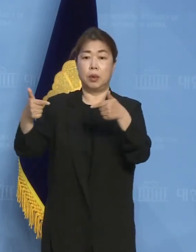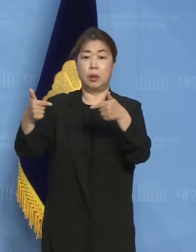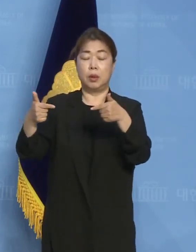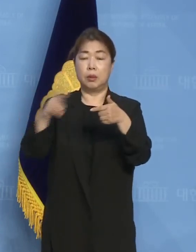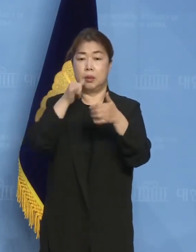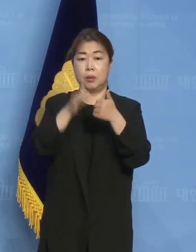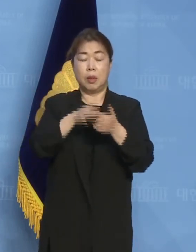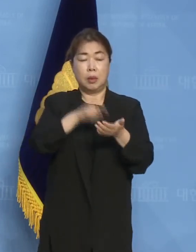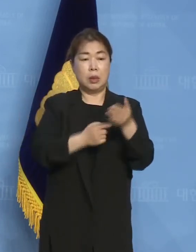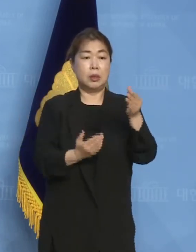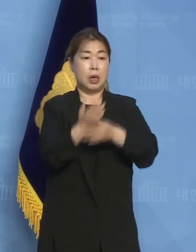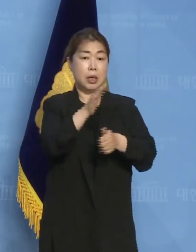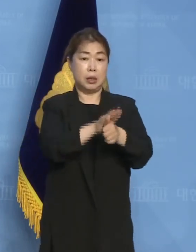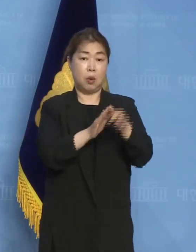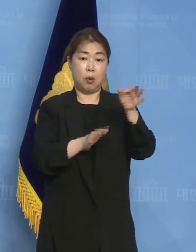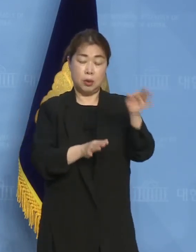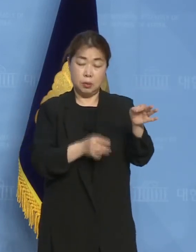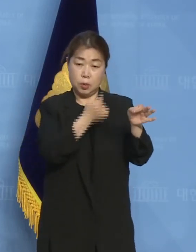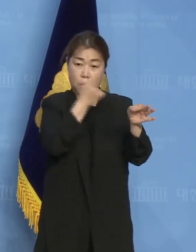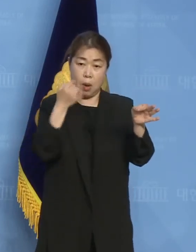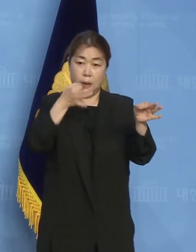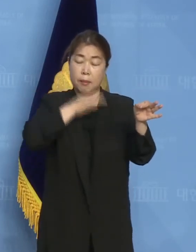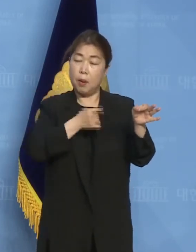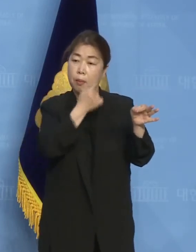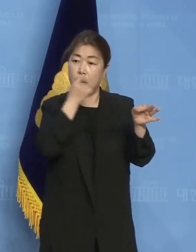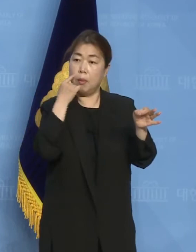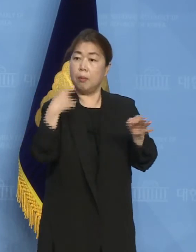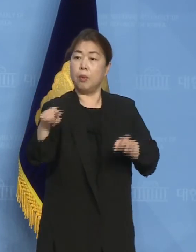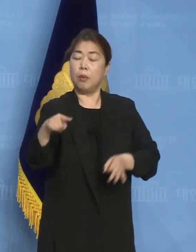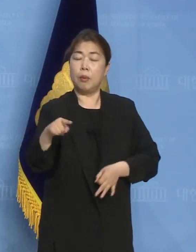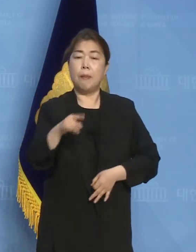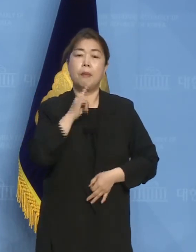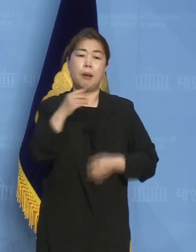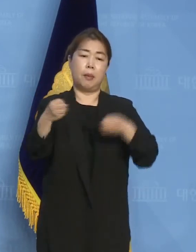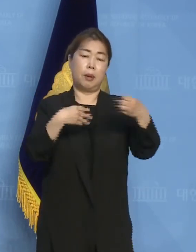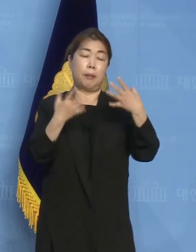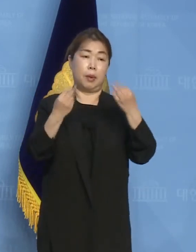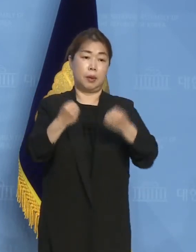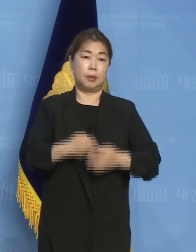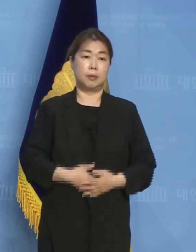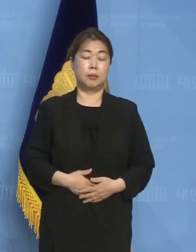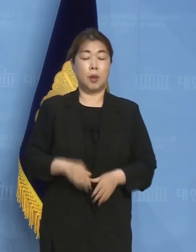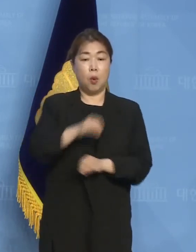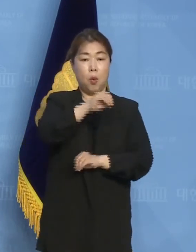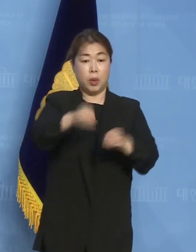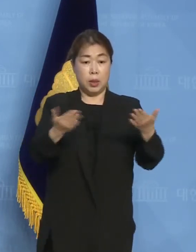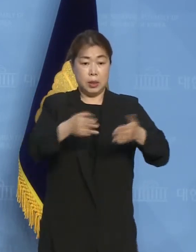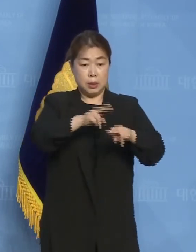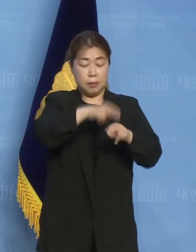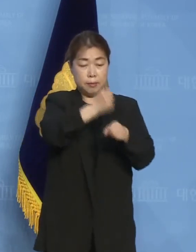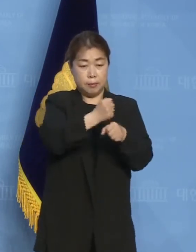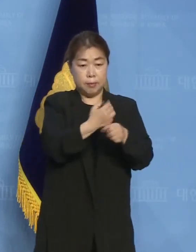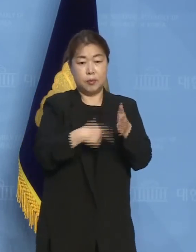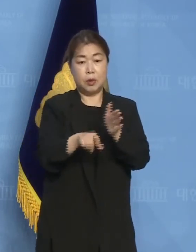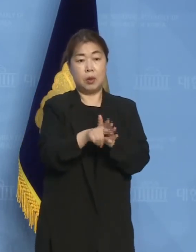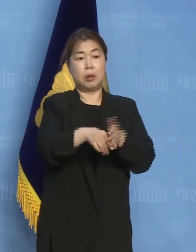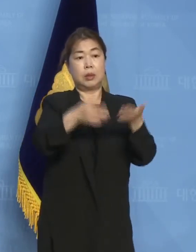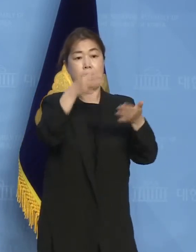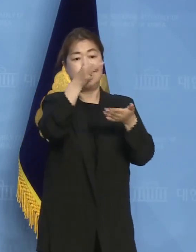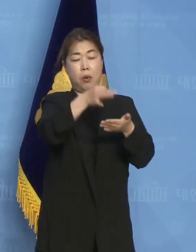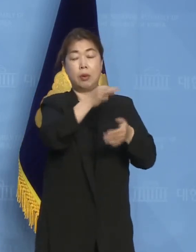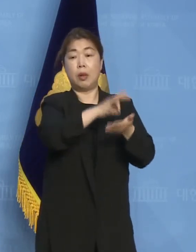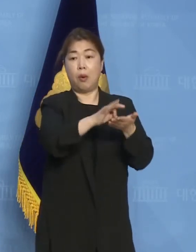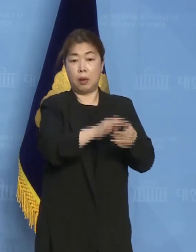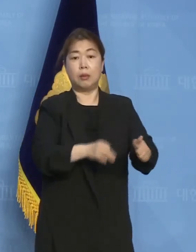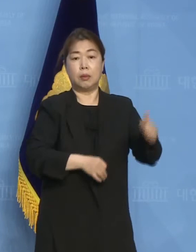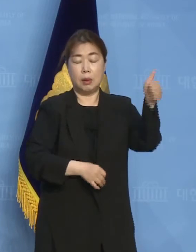아직 명확히 증명된 바 없다는 이야기도 숱하게 들었습니다. 오히려 일자리 창출을 위한 재원으로 사용하는